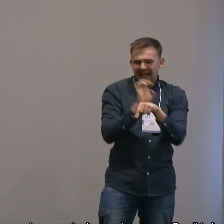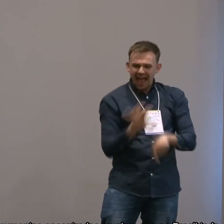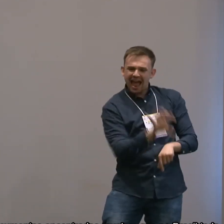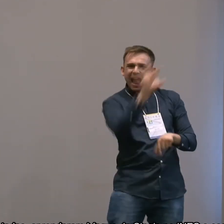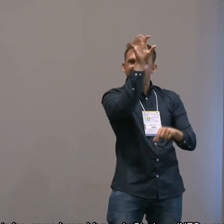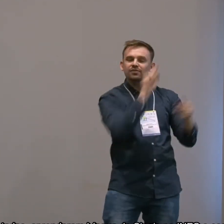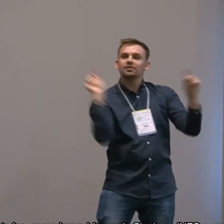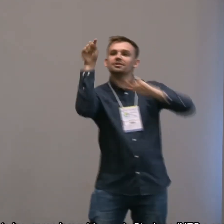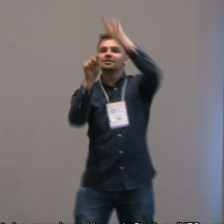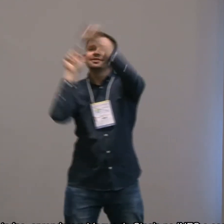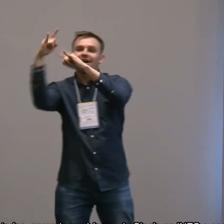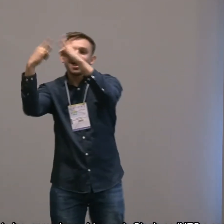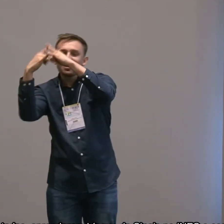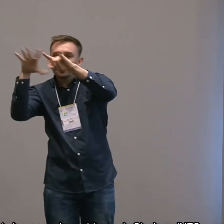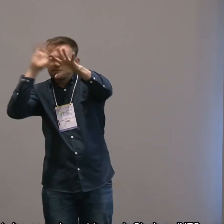em vários estados